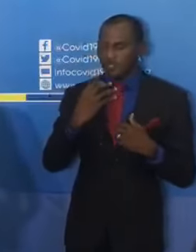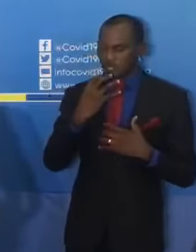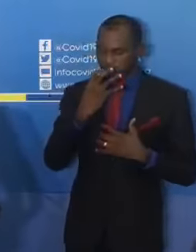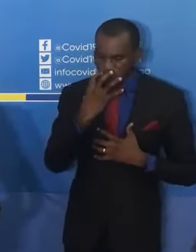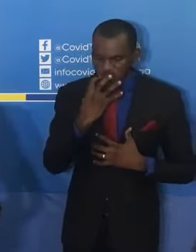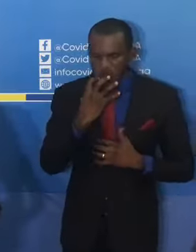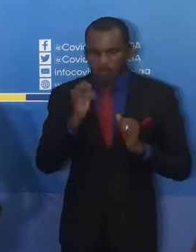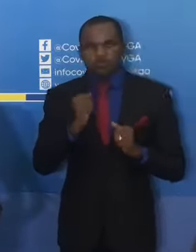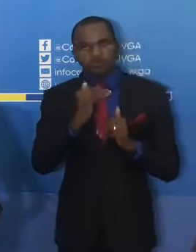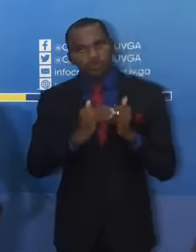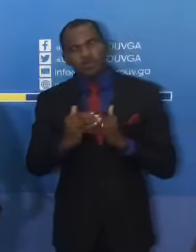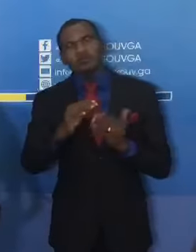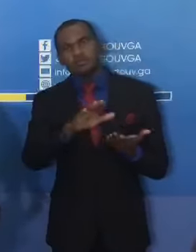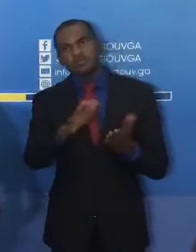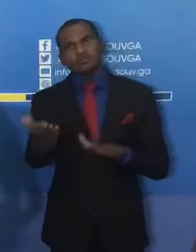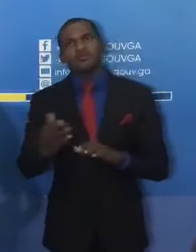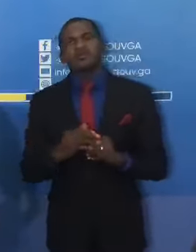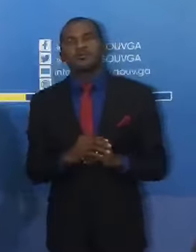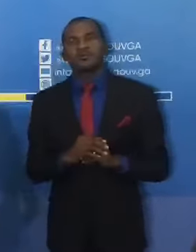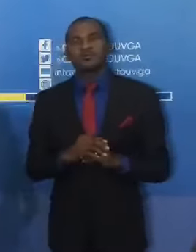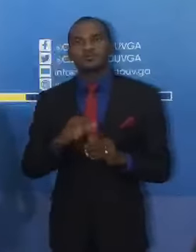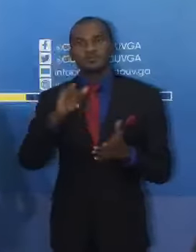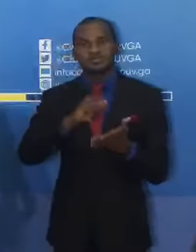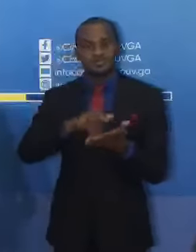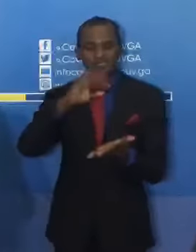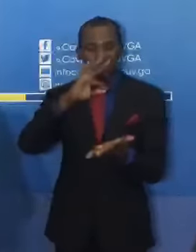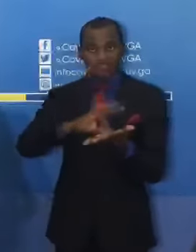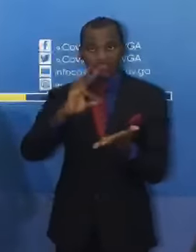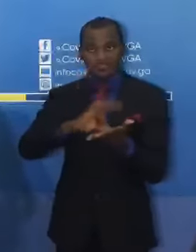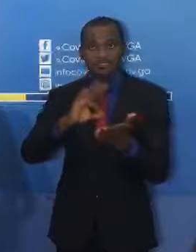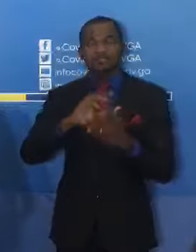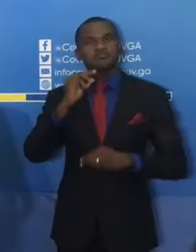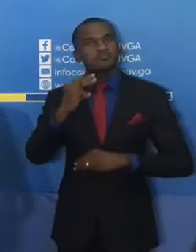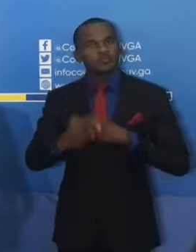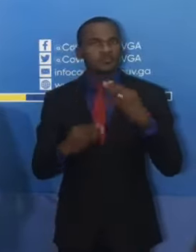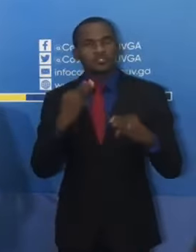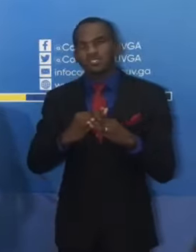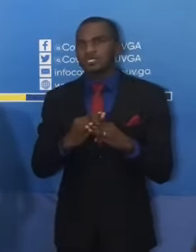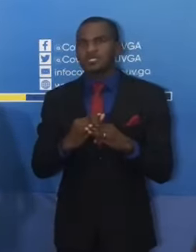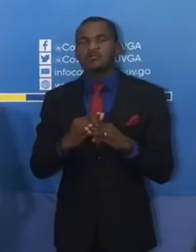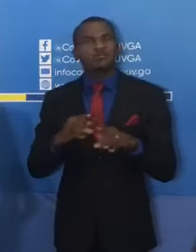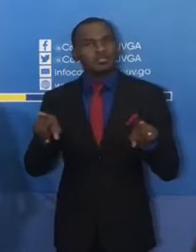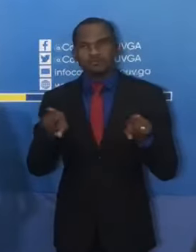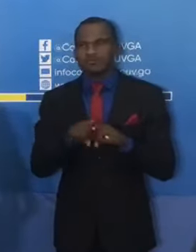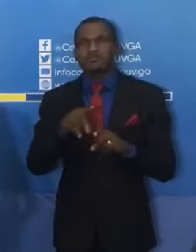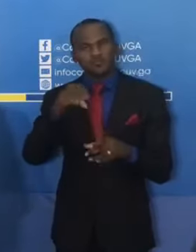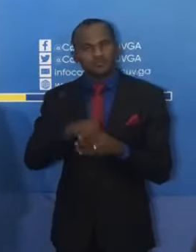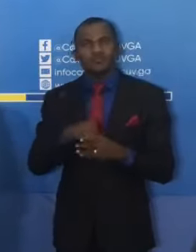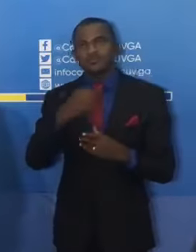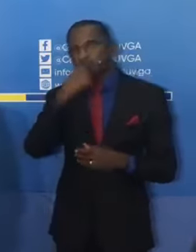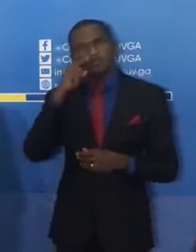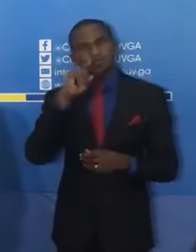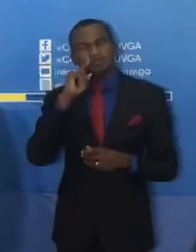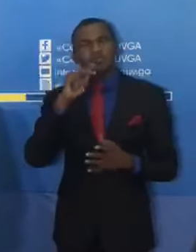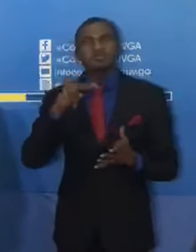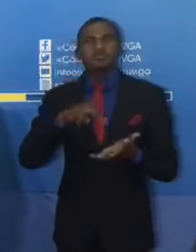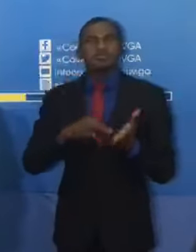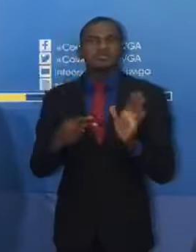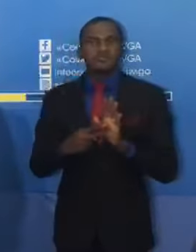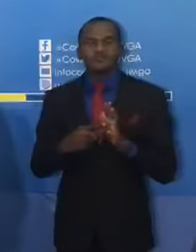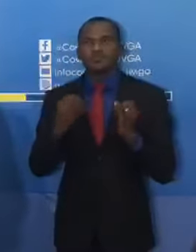décès. Ces statistiques mondiales sont les mêmes que nous avons au Gabon, c'est-à-dire